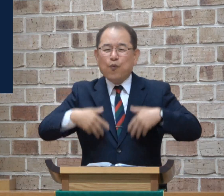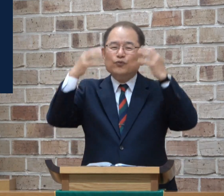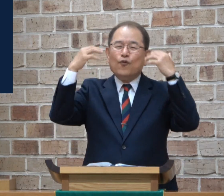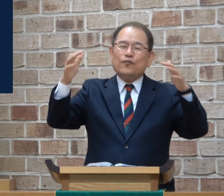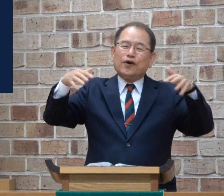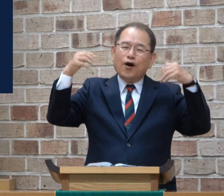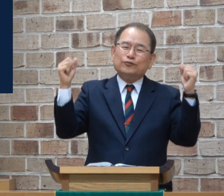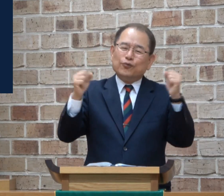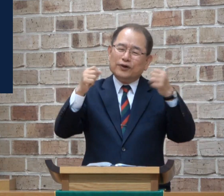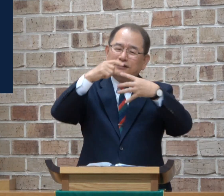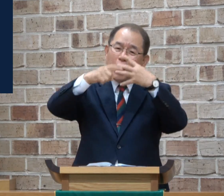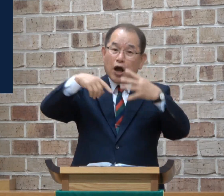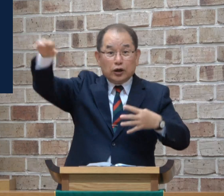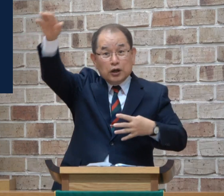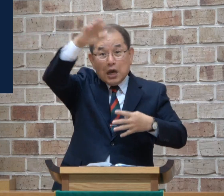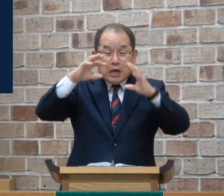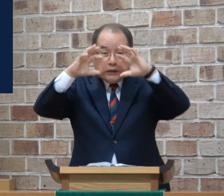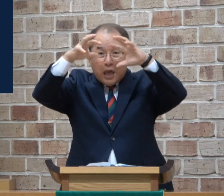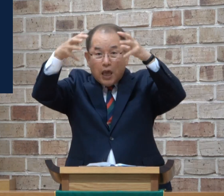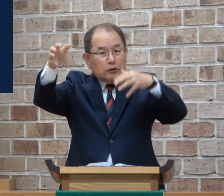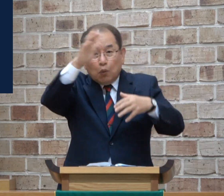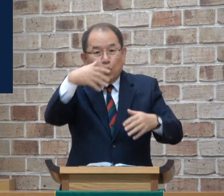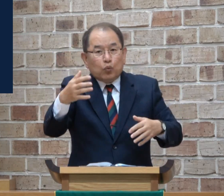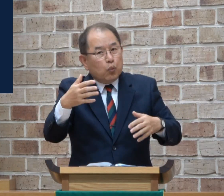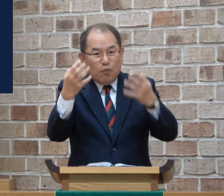것. 그 사계절이 있는 나라는 많지 않습니다.